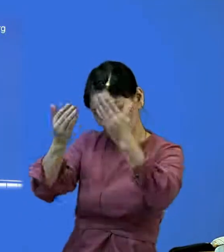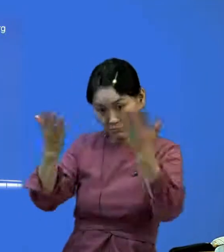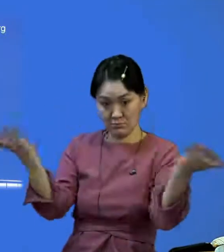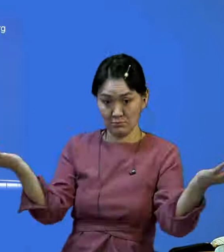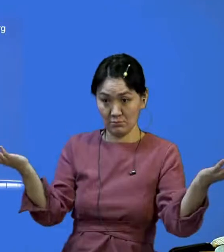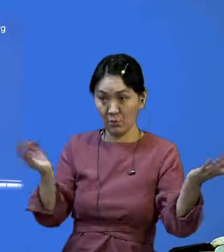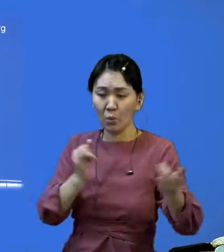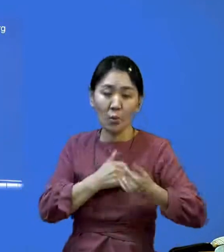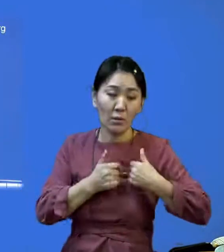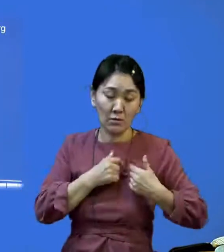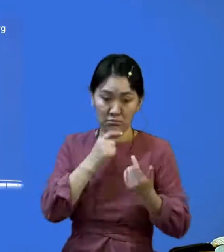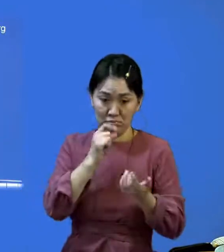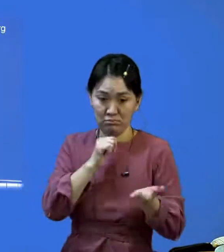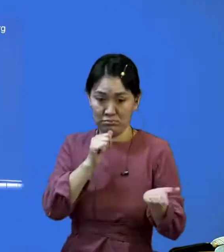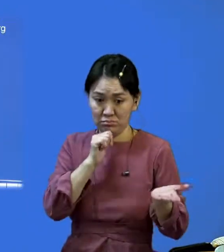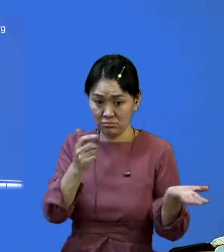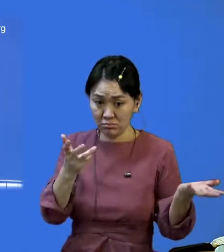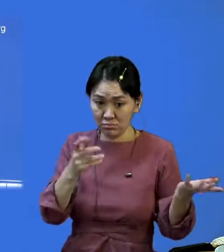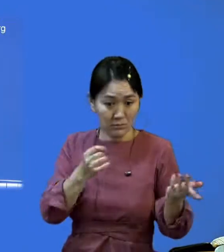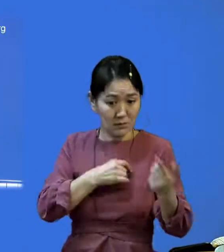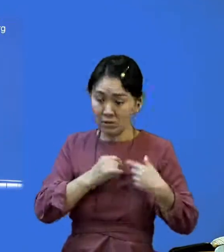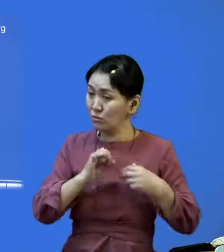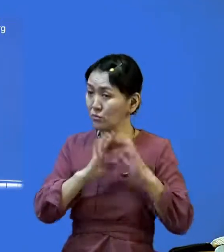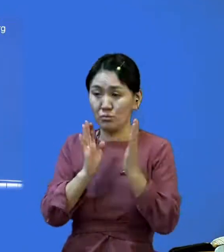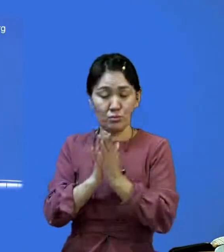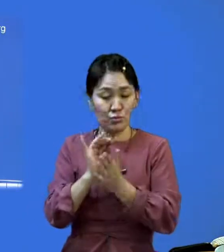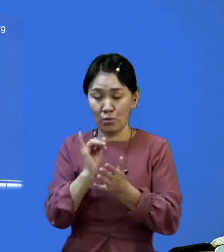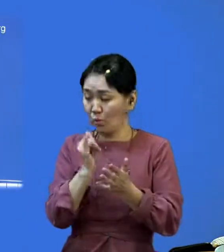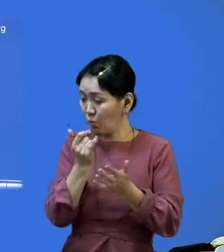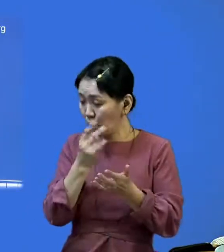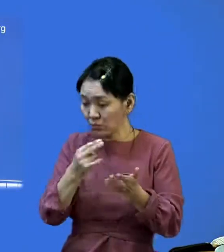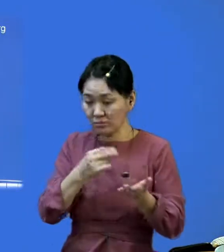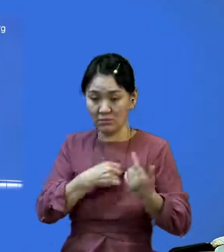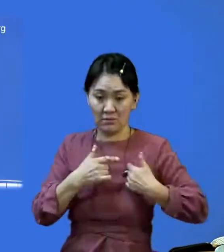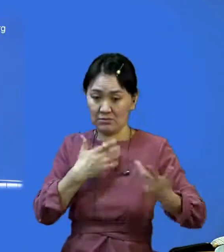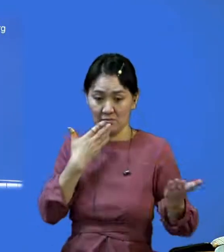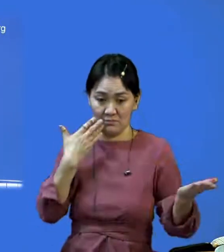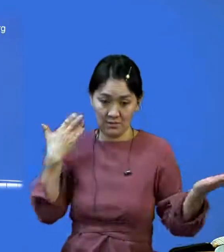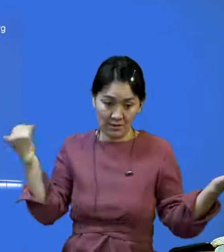нар юун санаа зовх юм бэ? Өөр санаа зовх зүйл байна уу?